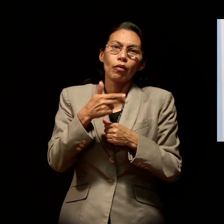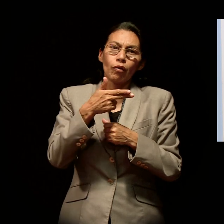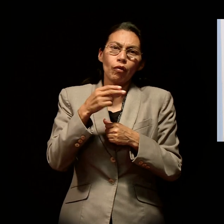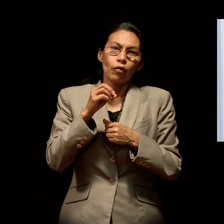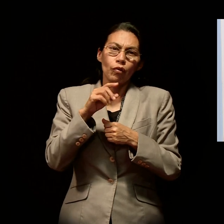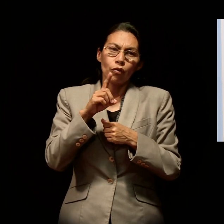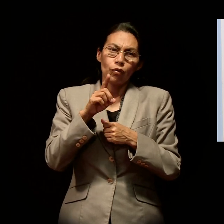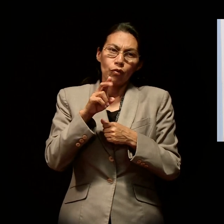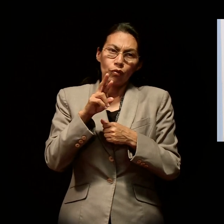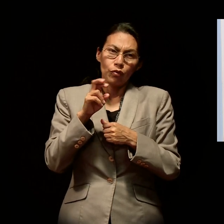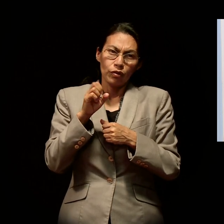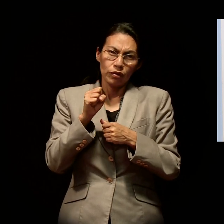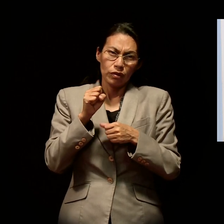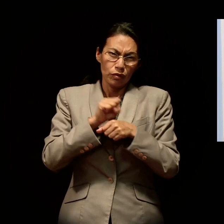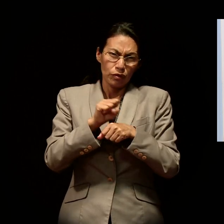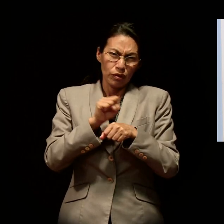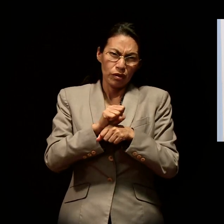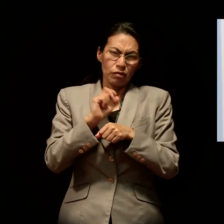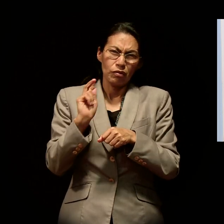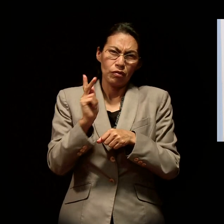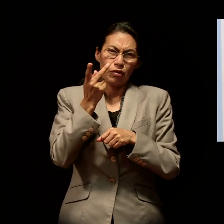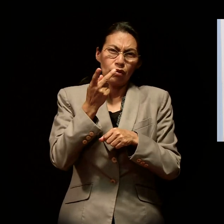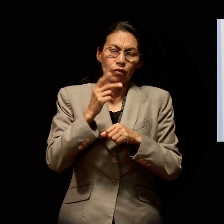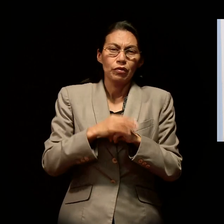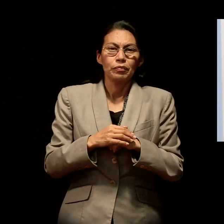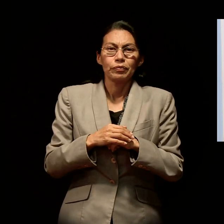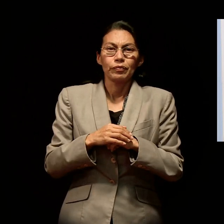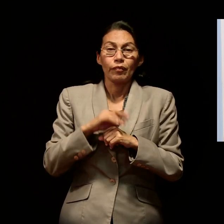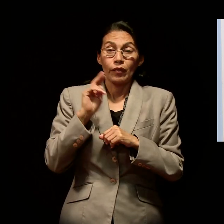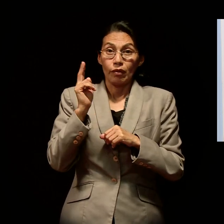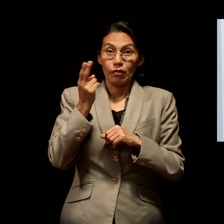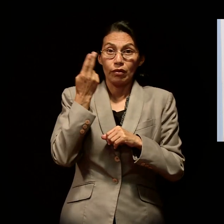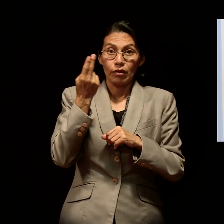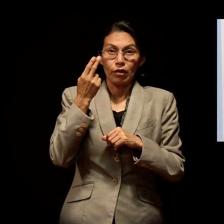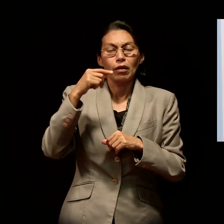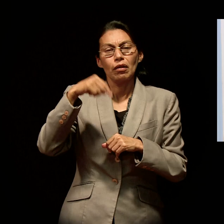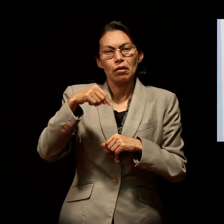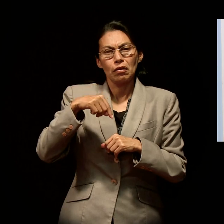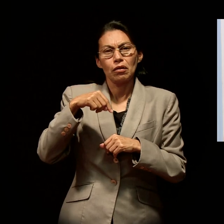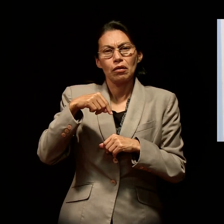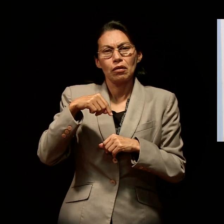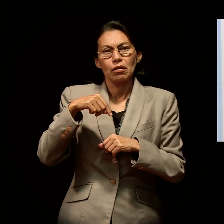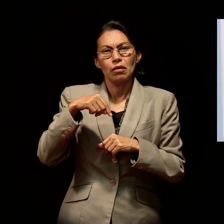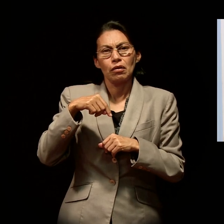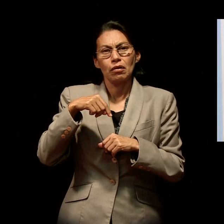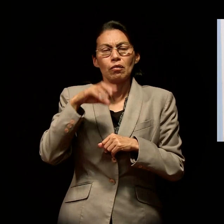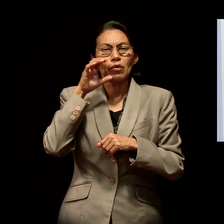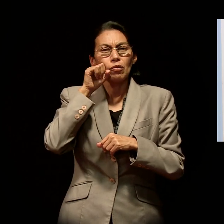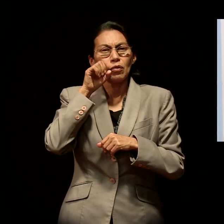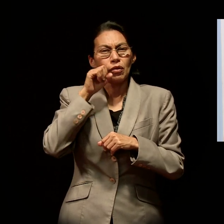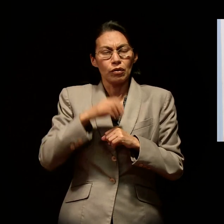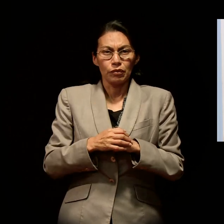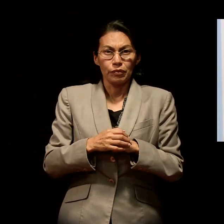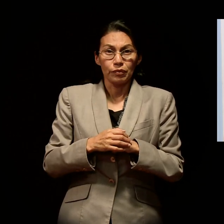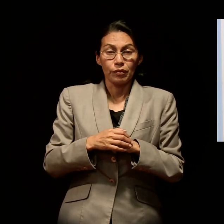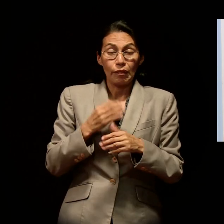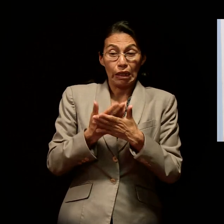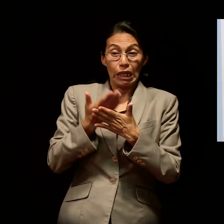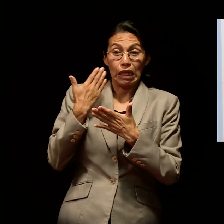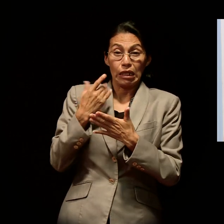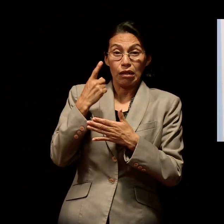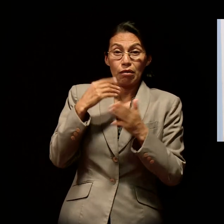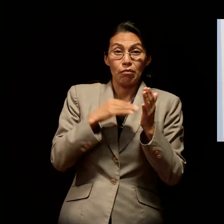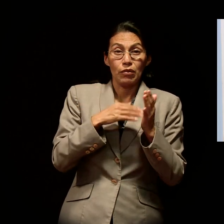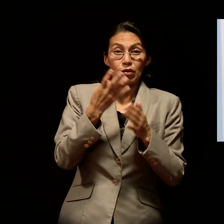teología la realicé en la Facultad de teología de aquí de Montemorelos